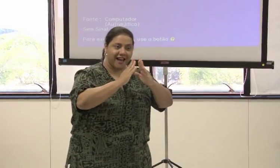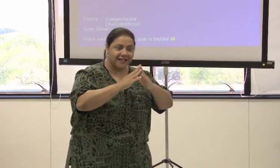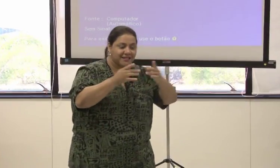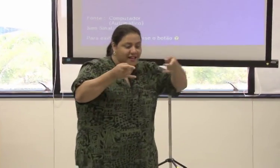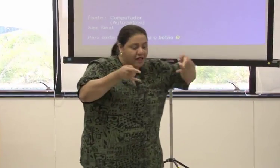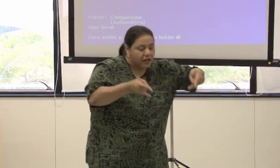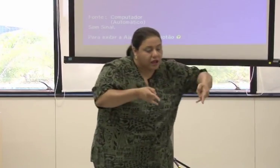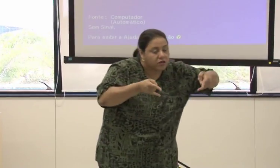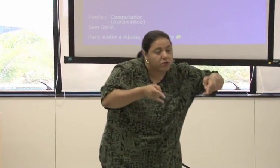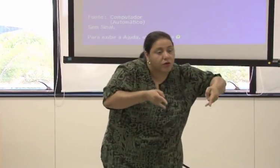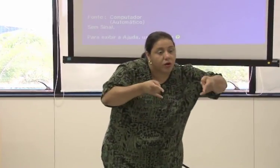Que isso?